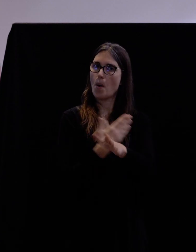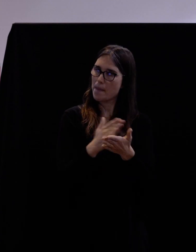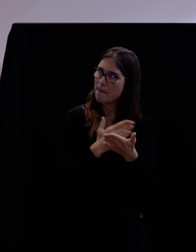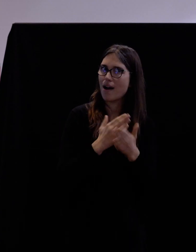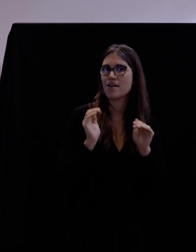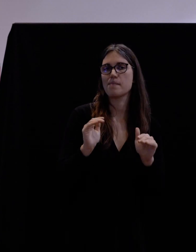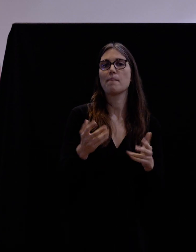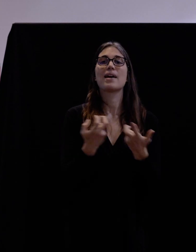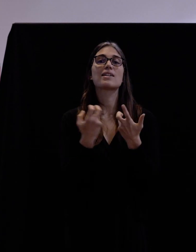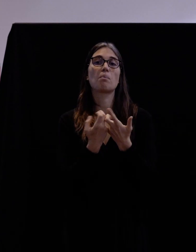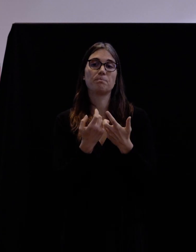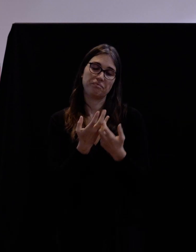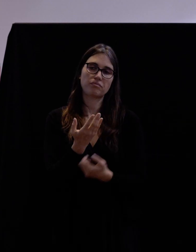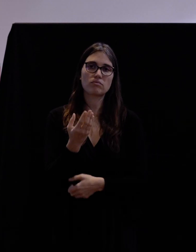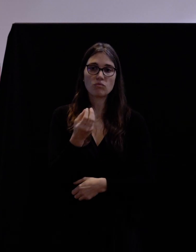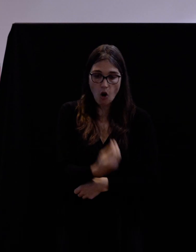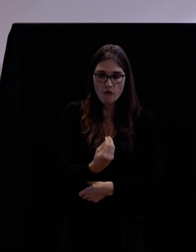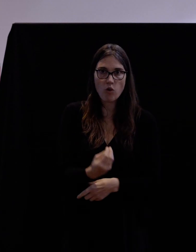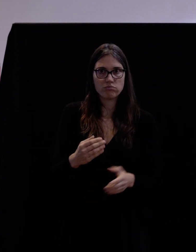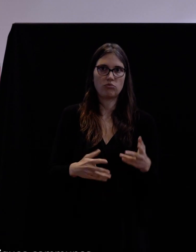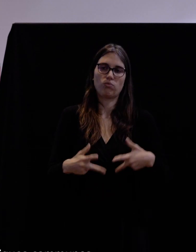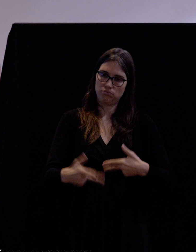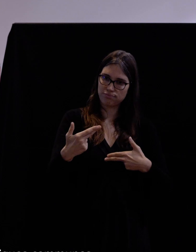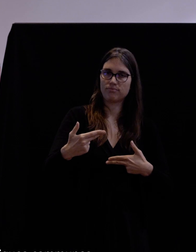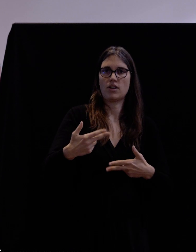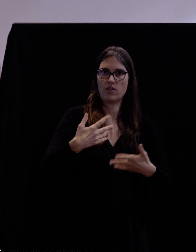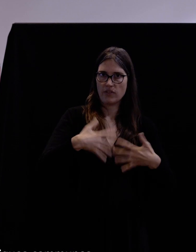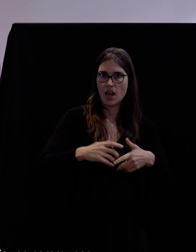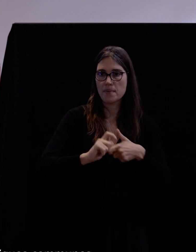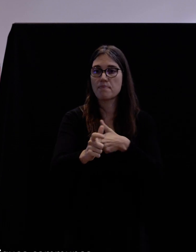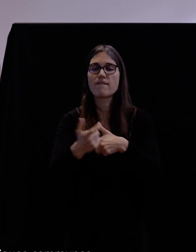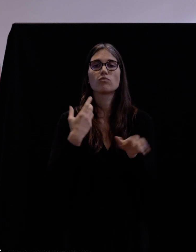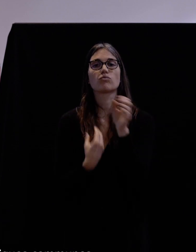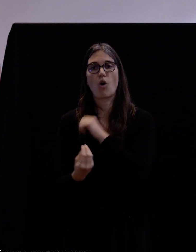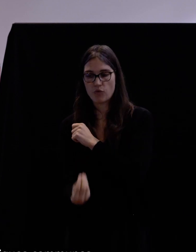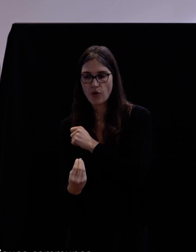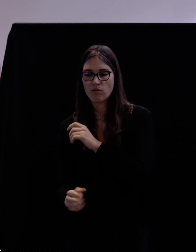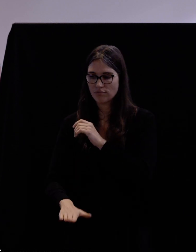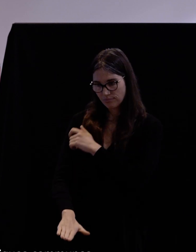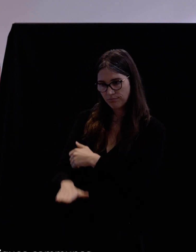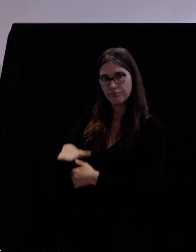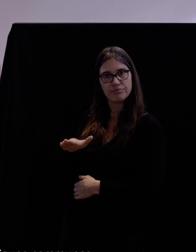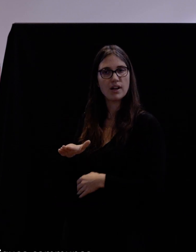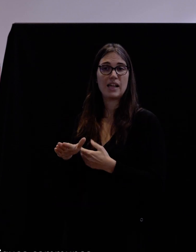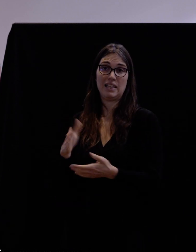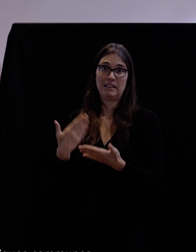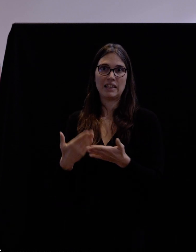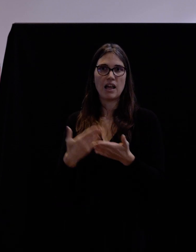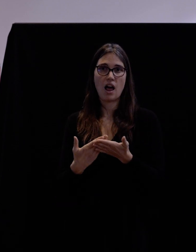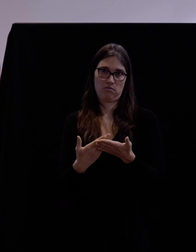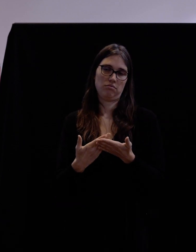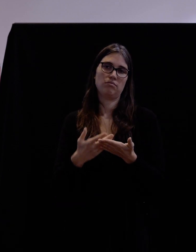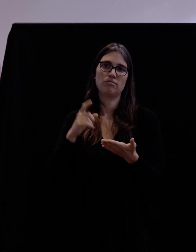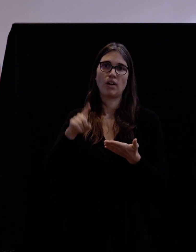j'essaye. Vous savez que le spectre, même si il y a des caractéristiques communes, il est extrêmement